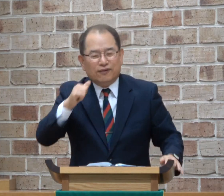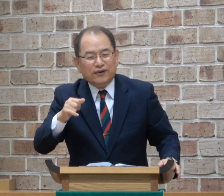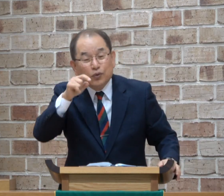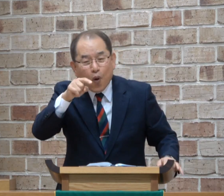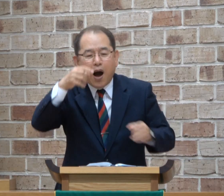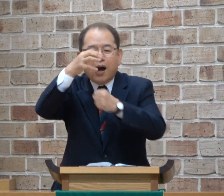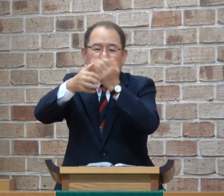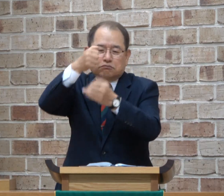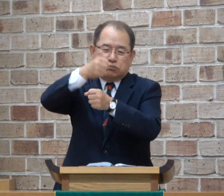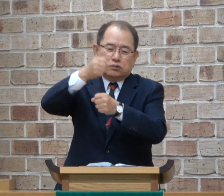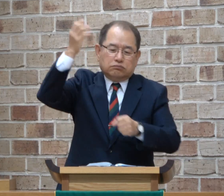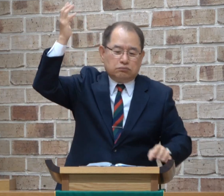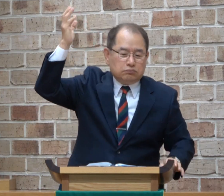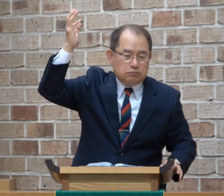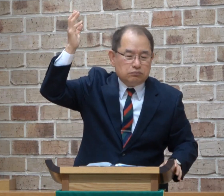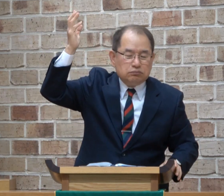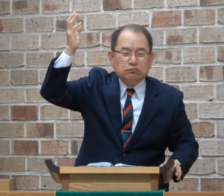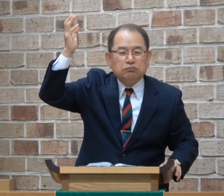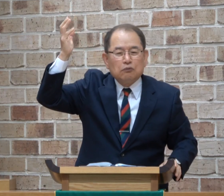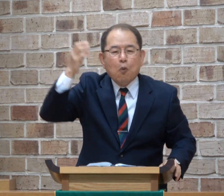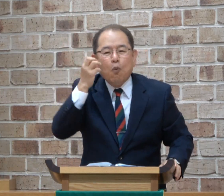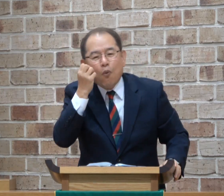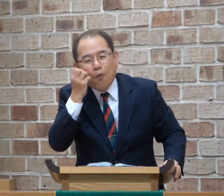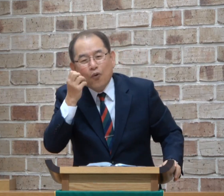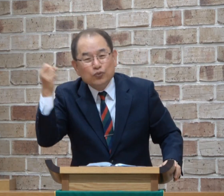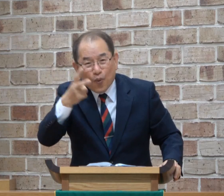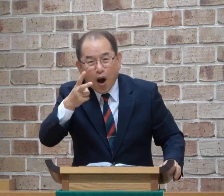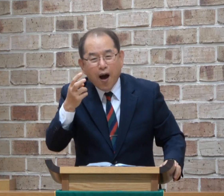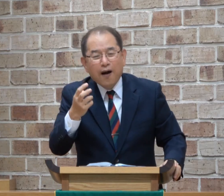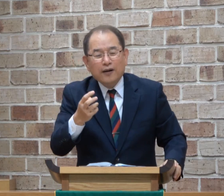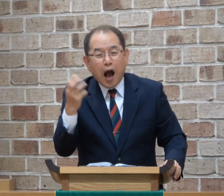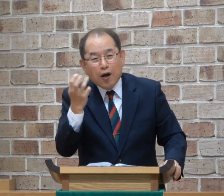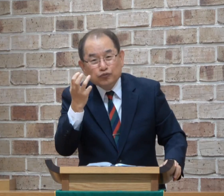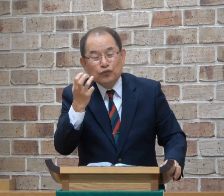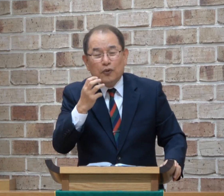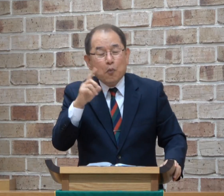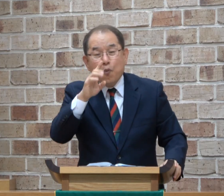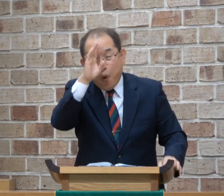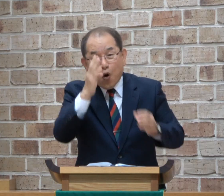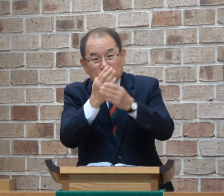주셨습니다. 정말 오묘합니다. 병이 있으면 아프고